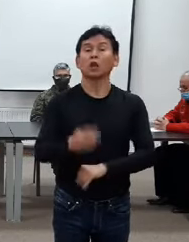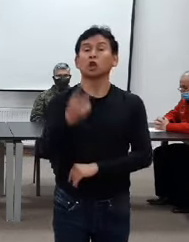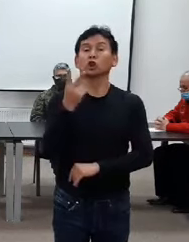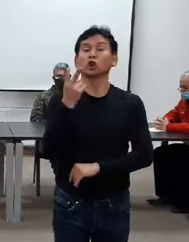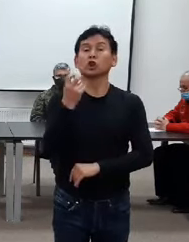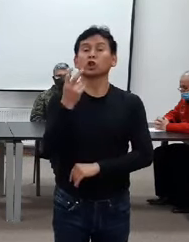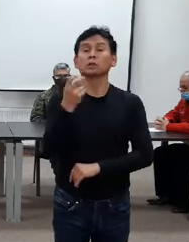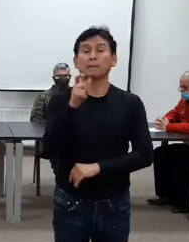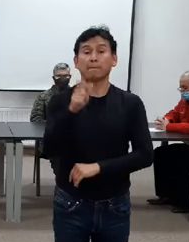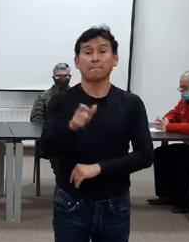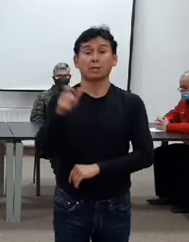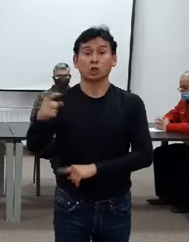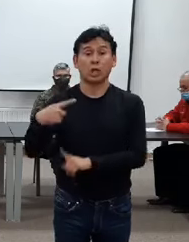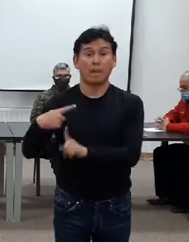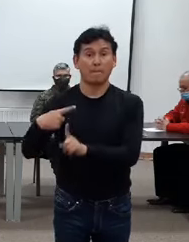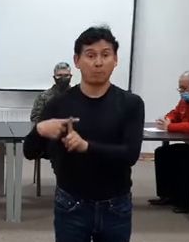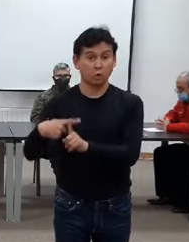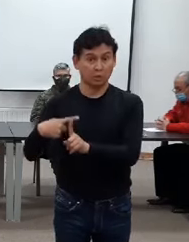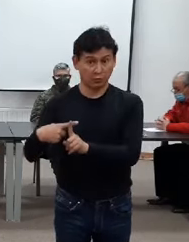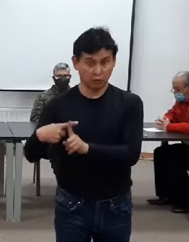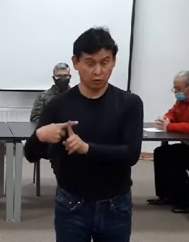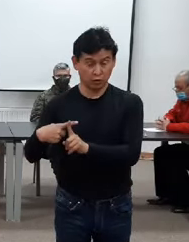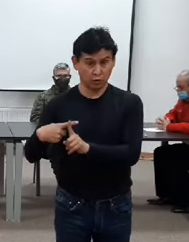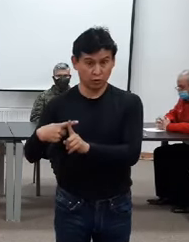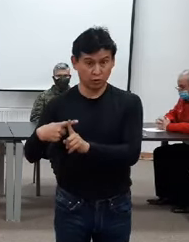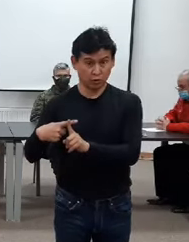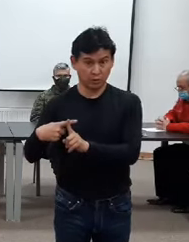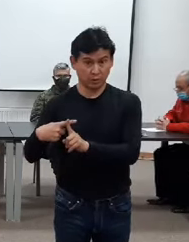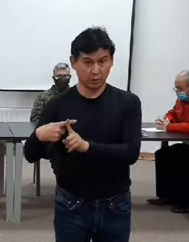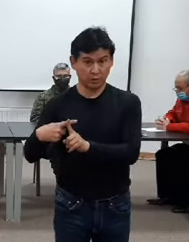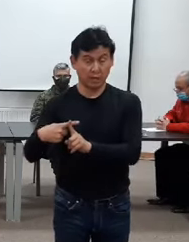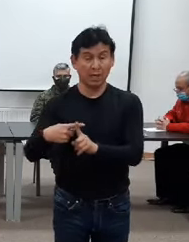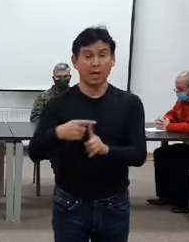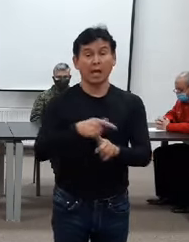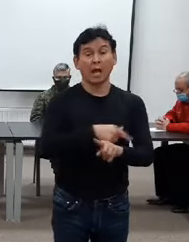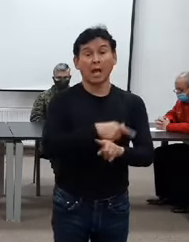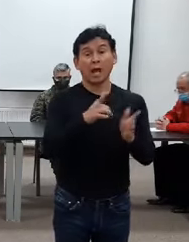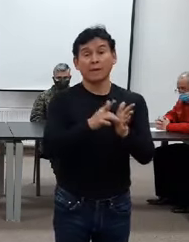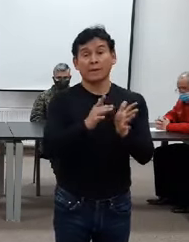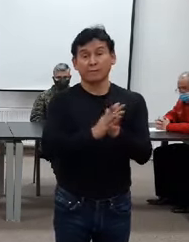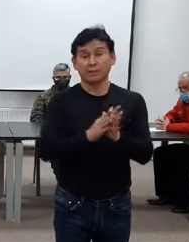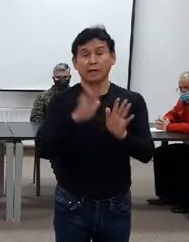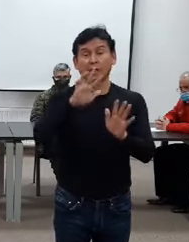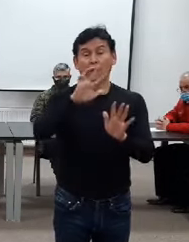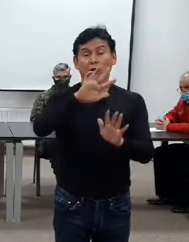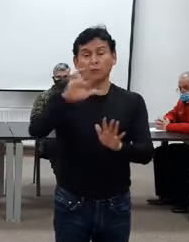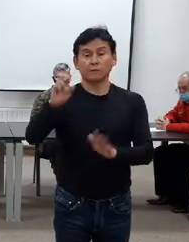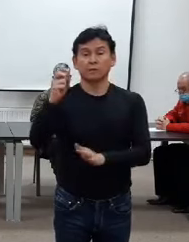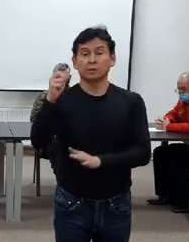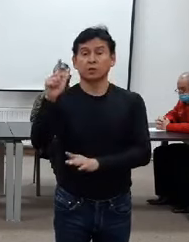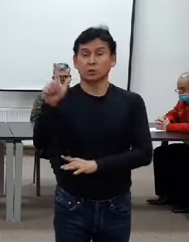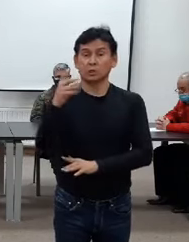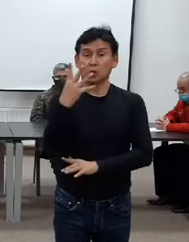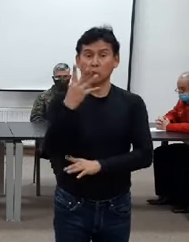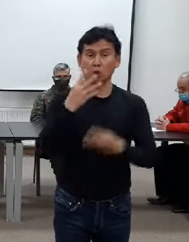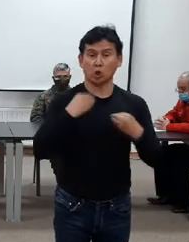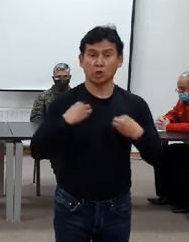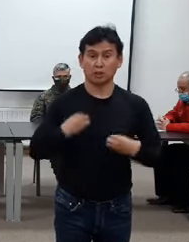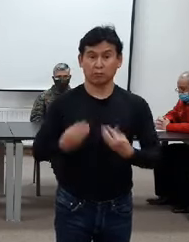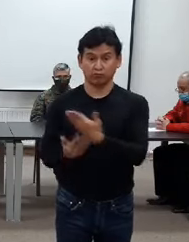casos positivos en su estadística epidemiológica. A la fecha se han enviado 974 exámenes